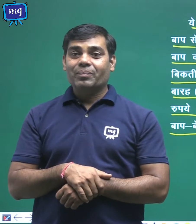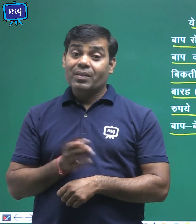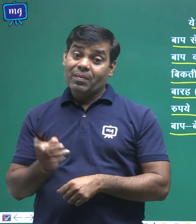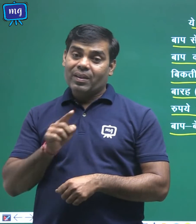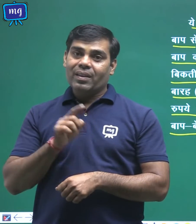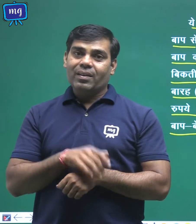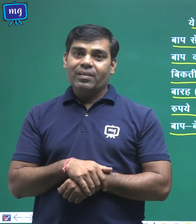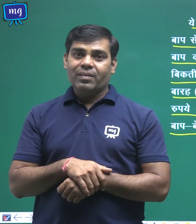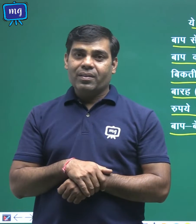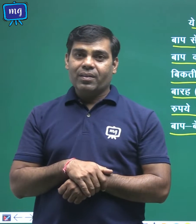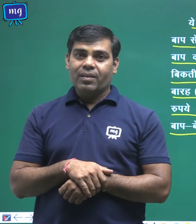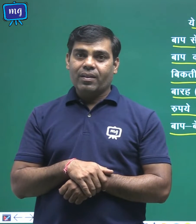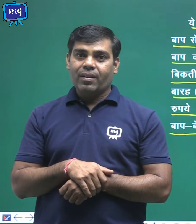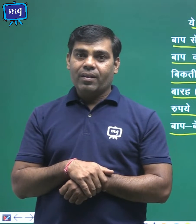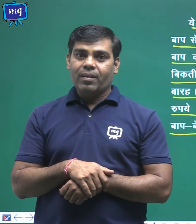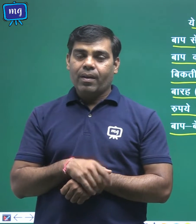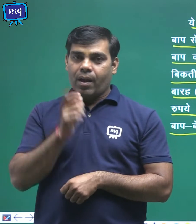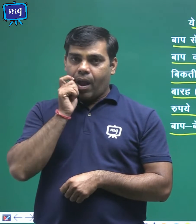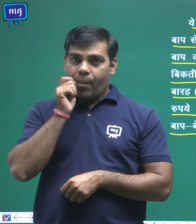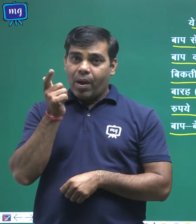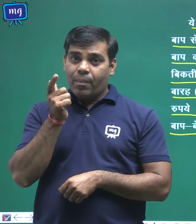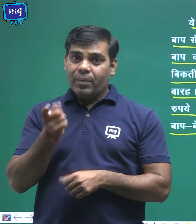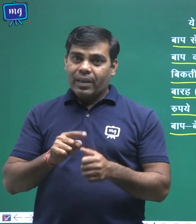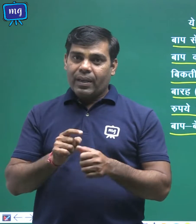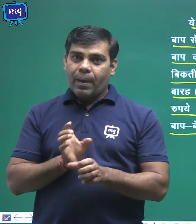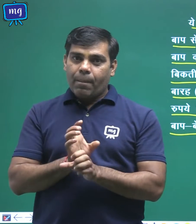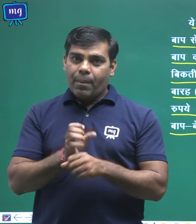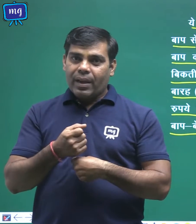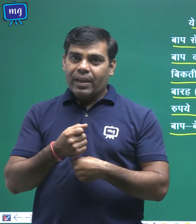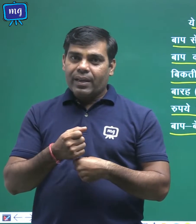जबकि बाप की बनाई गई मूर्ति